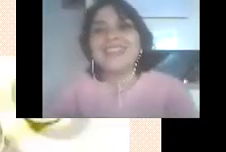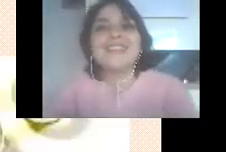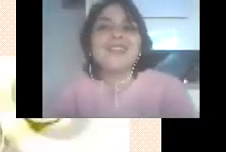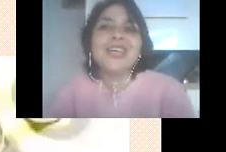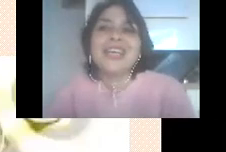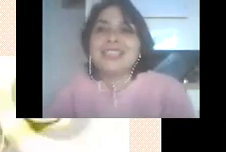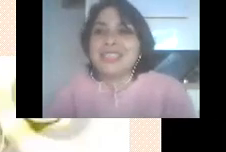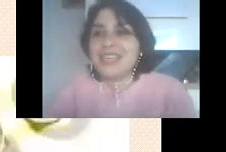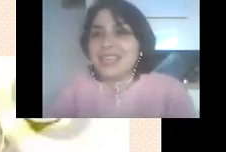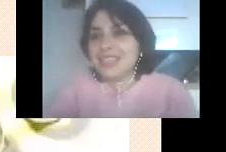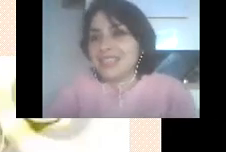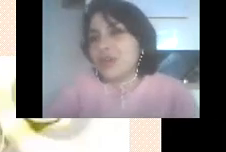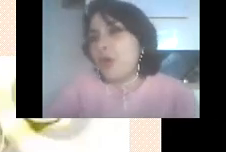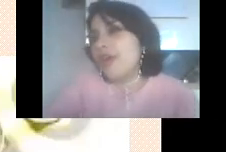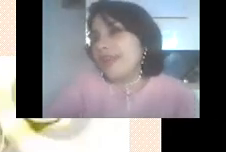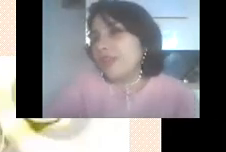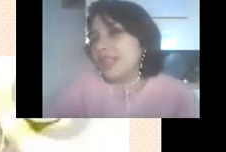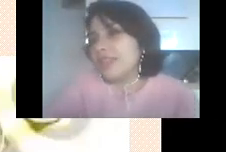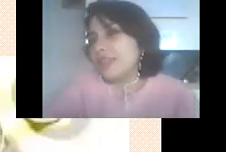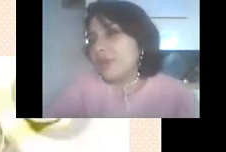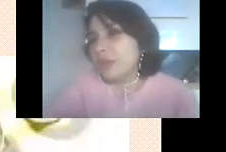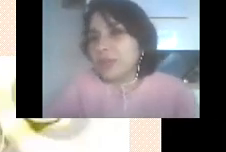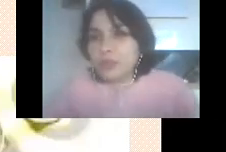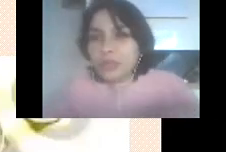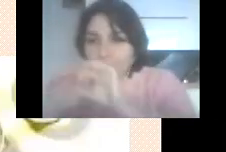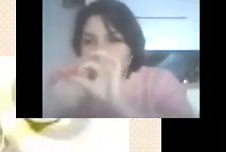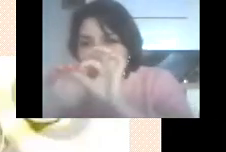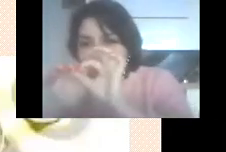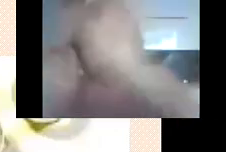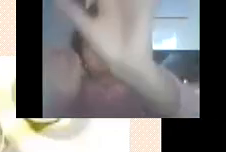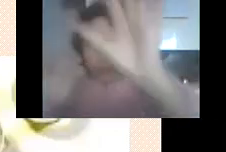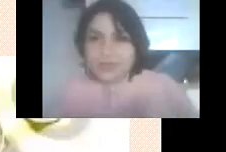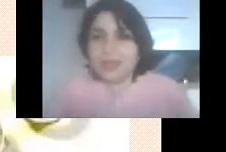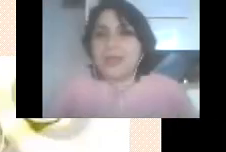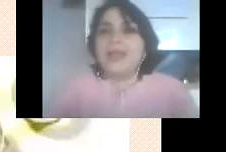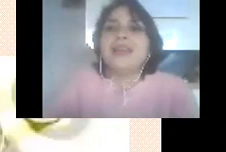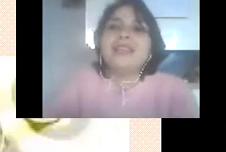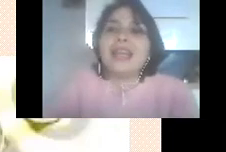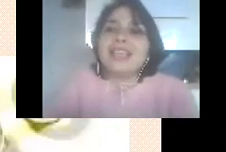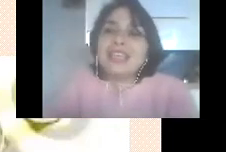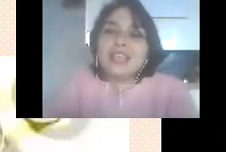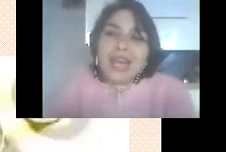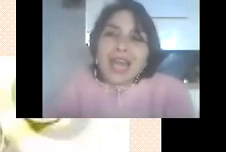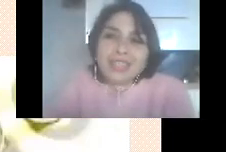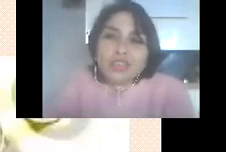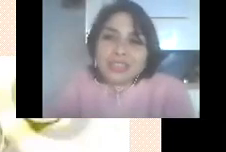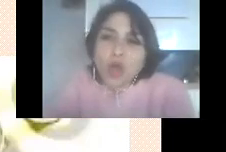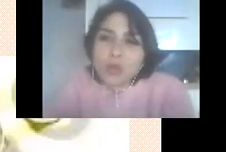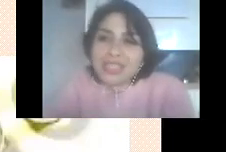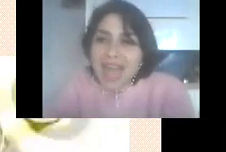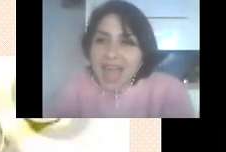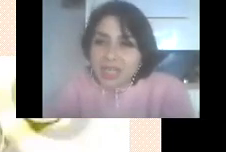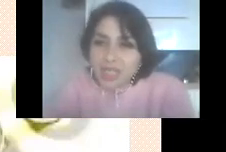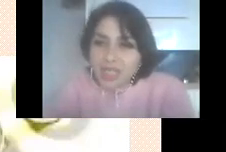Ah, ¿cierto? Sí, se hacen como guerra de los elásticos de repente porque uno tira los elásticos. Y los elásticos,